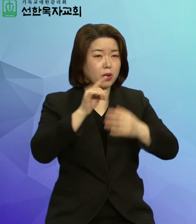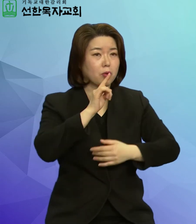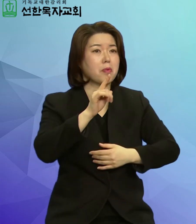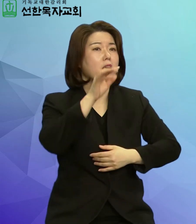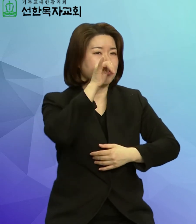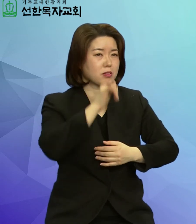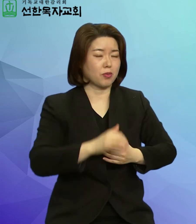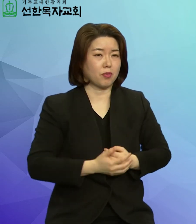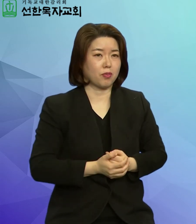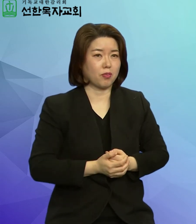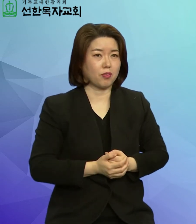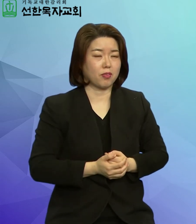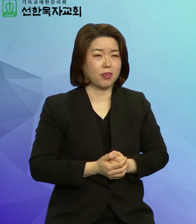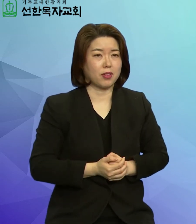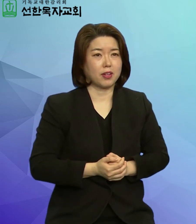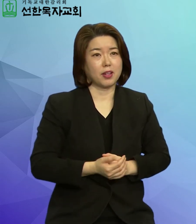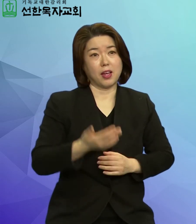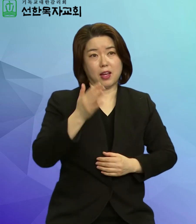어떻게 말할 수 있나요?